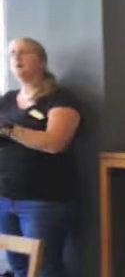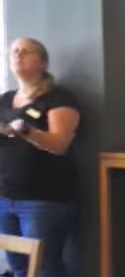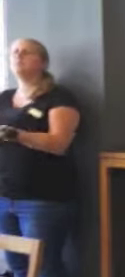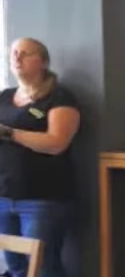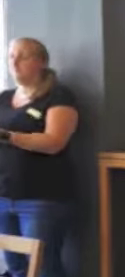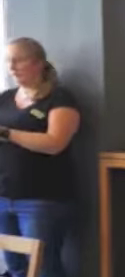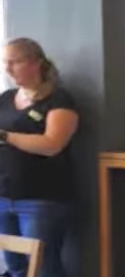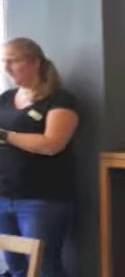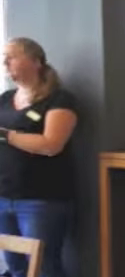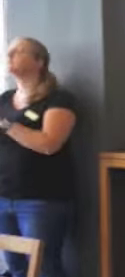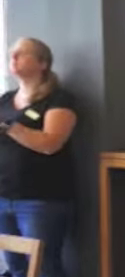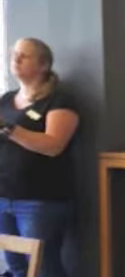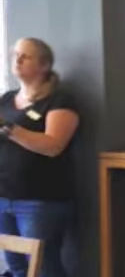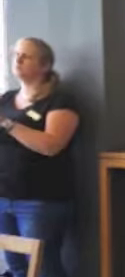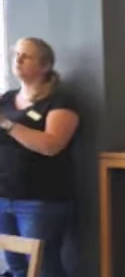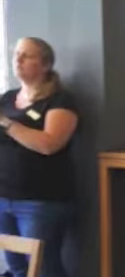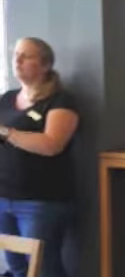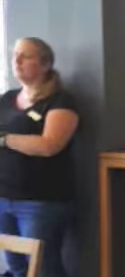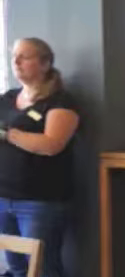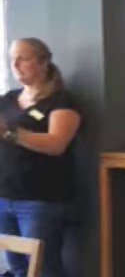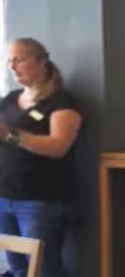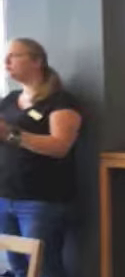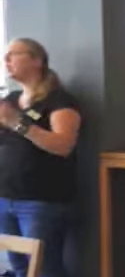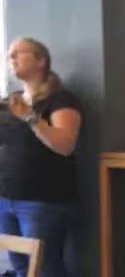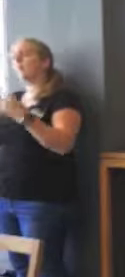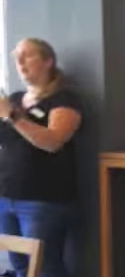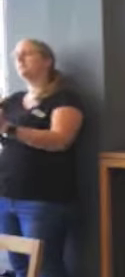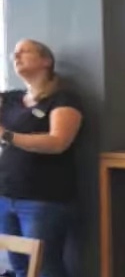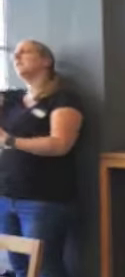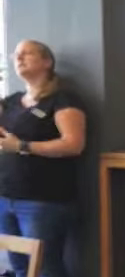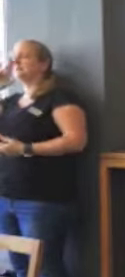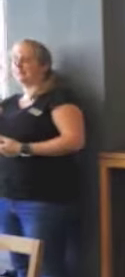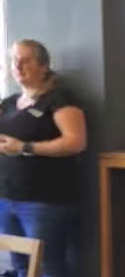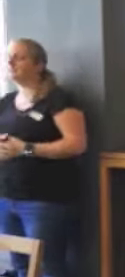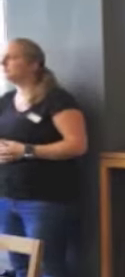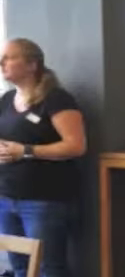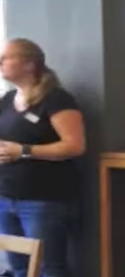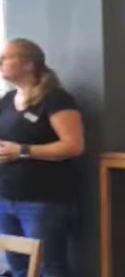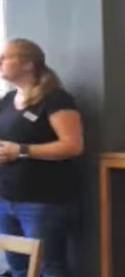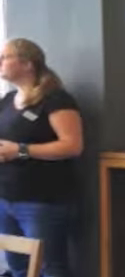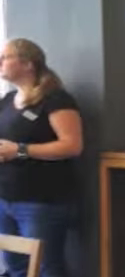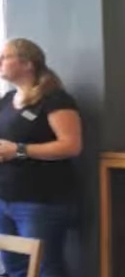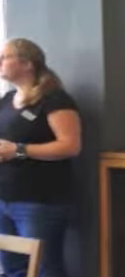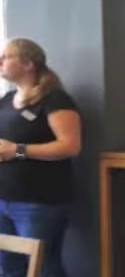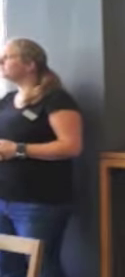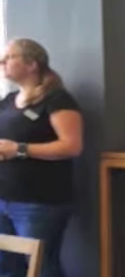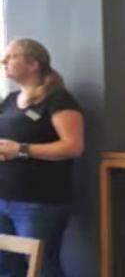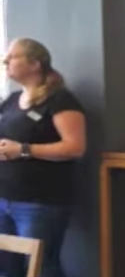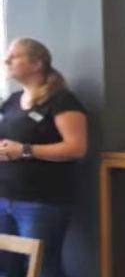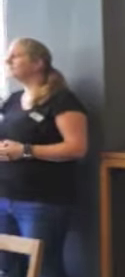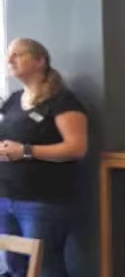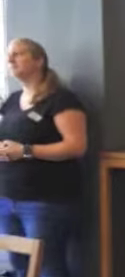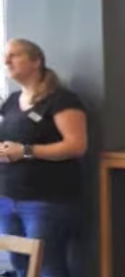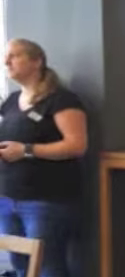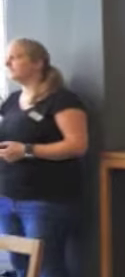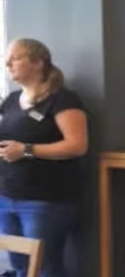Arbetsförmedlingen och Försäkringskassan då på arbetsförmåga på personerna. Då. Det här är ju också det finns hur